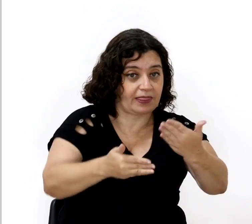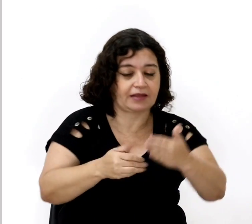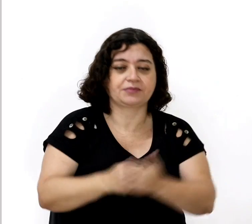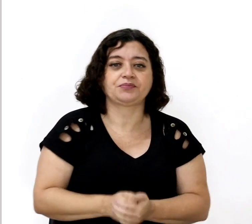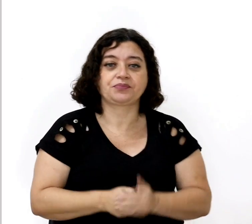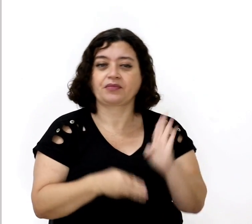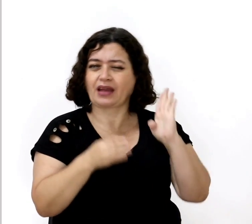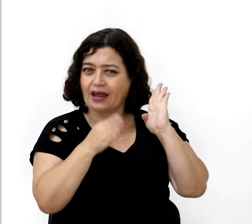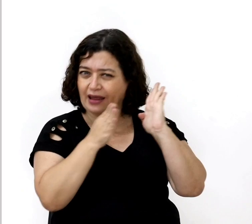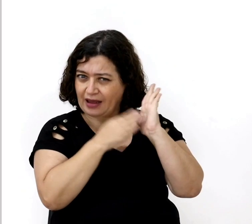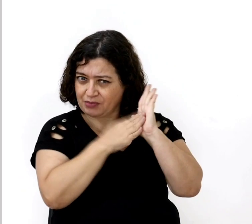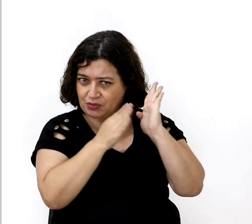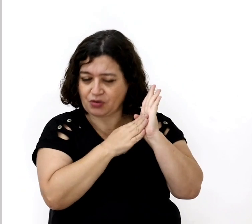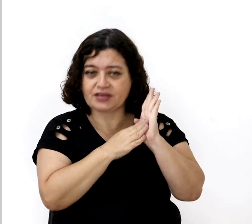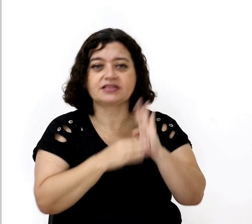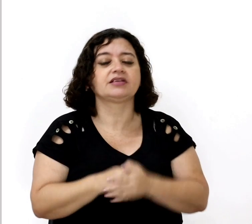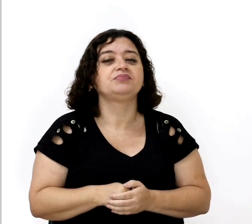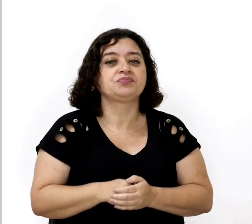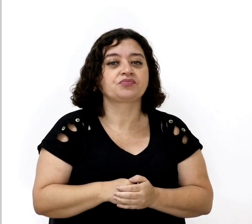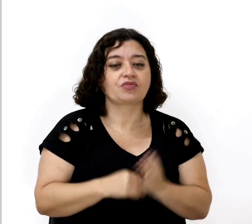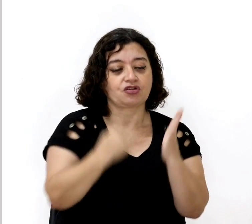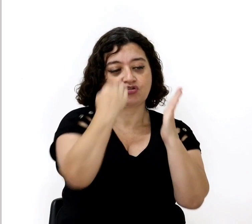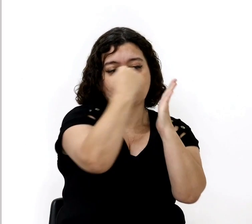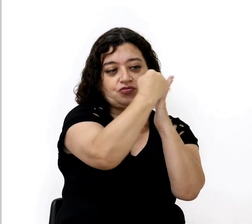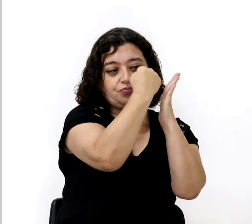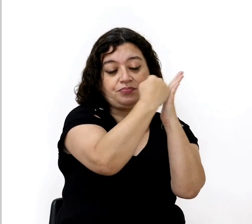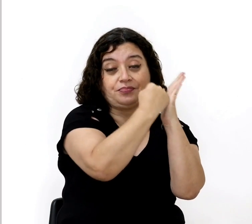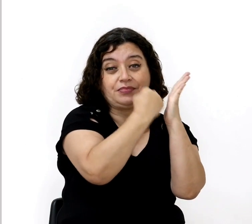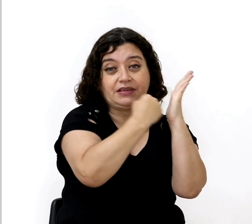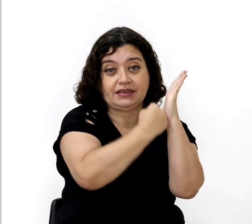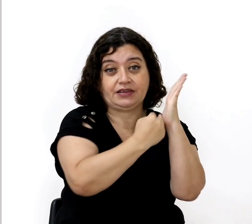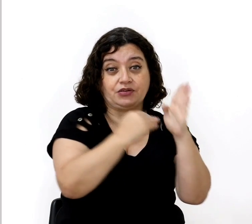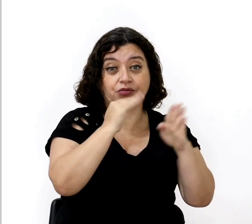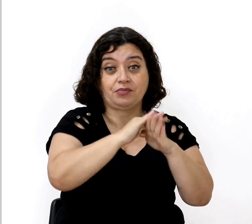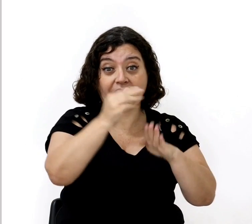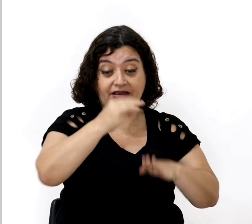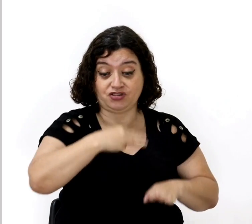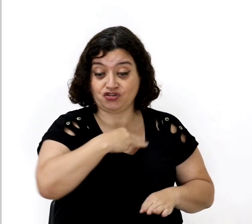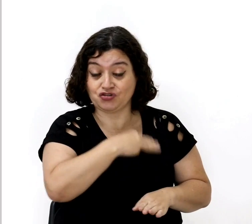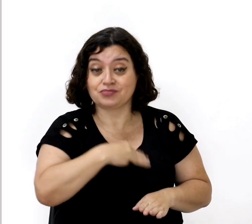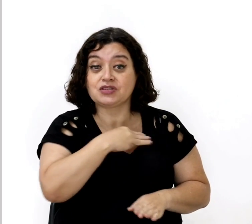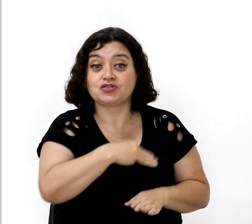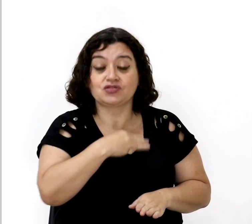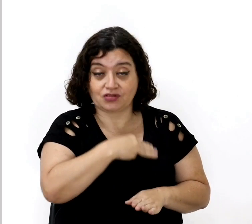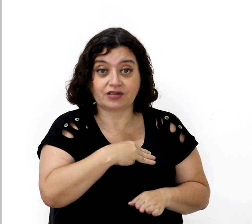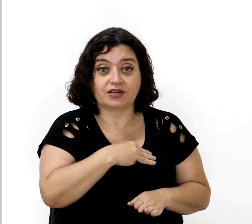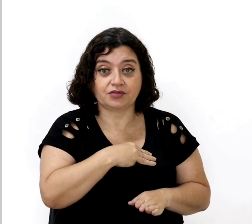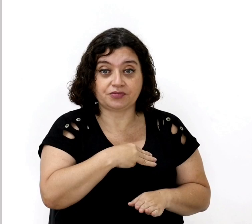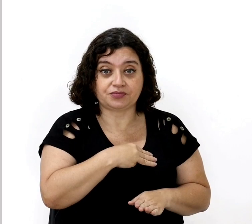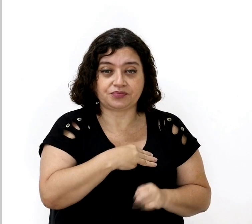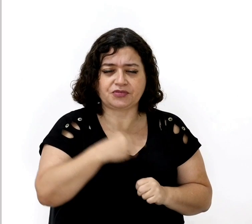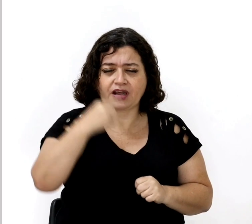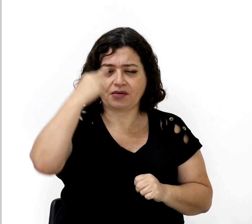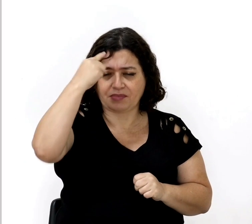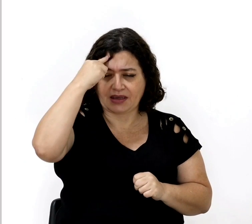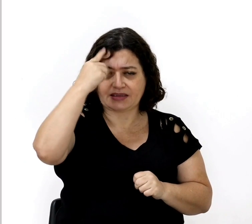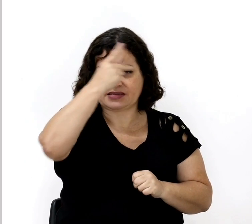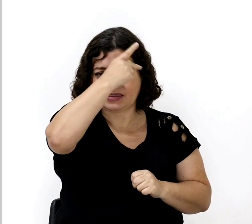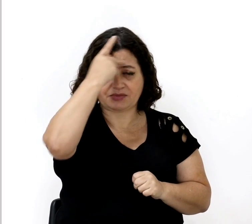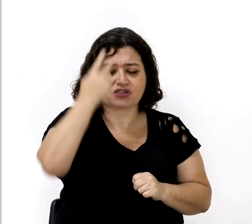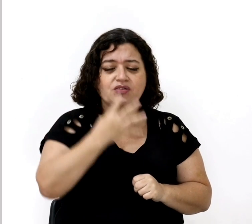uma agenda mais missional, né? Que leve em consideração o não crente, que